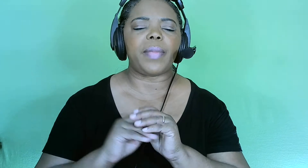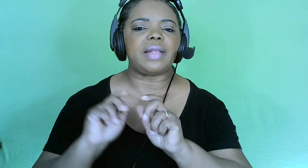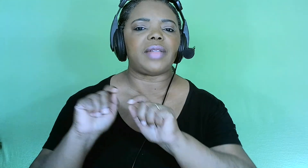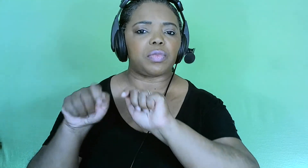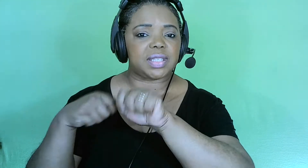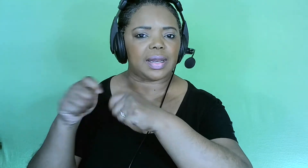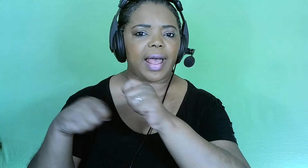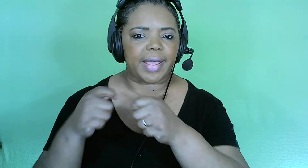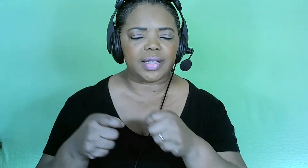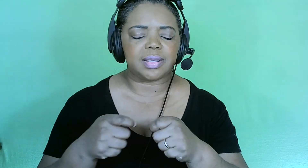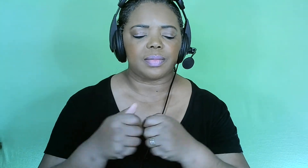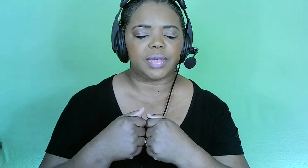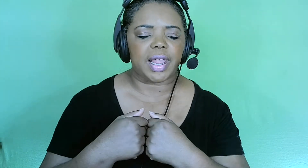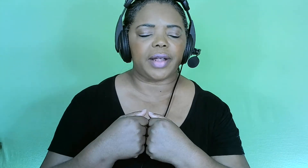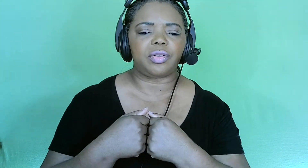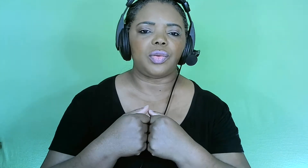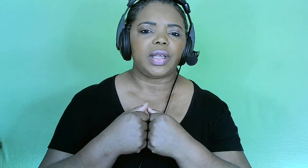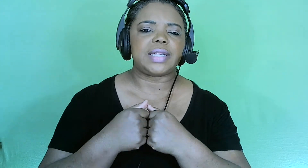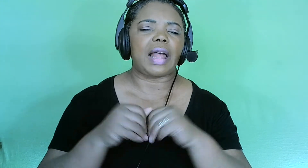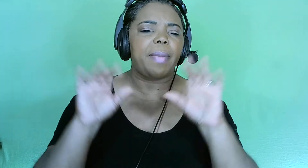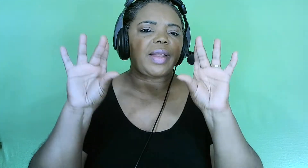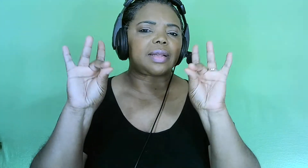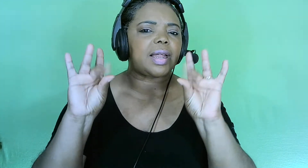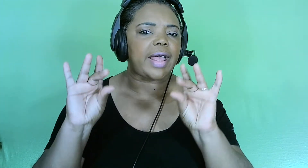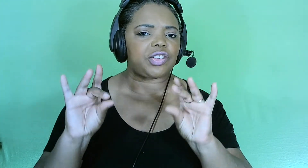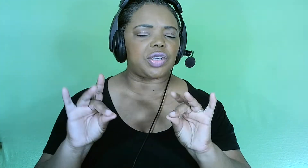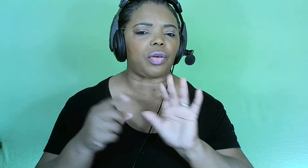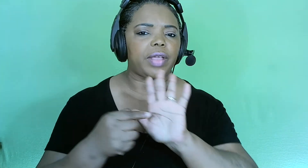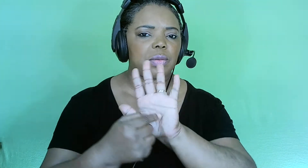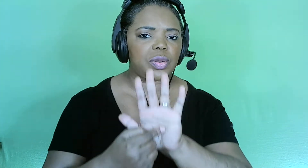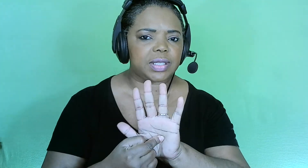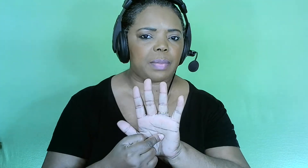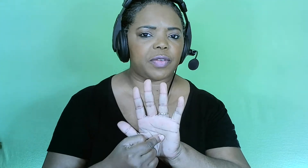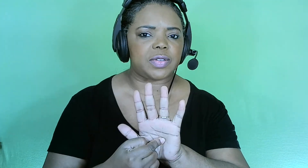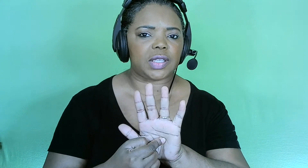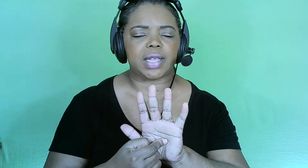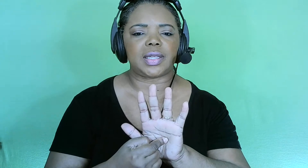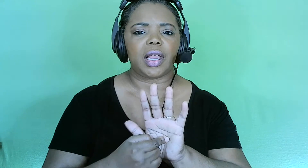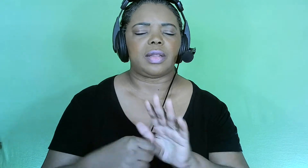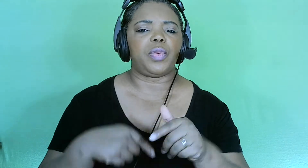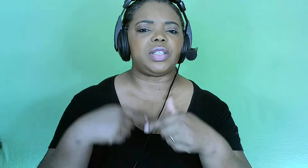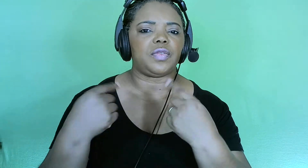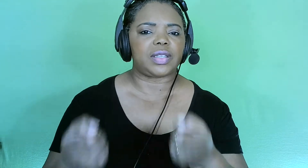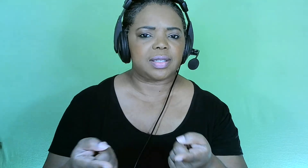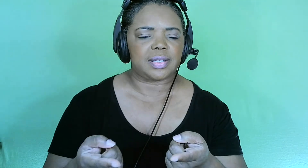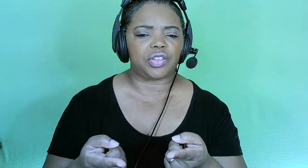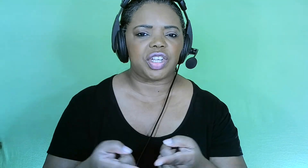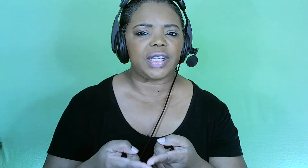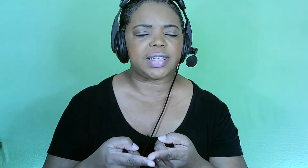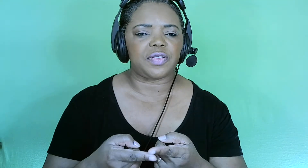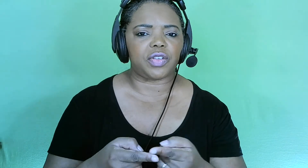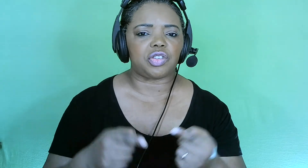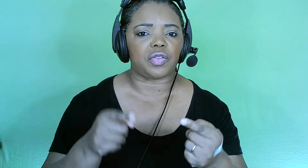também tem os sinais, certo? Que está bem detalhadinho, que eu quero mostrar para vocês. Depois que vocês assistirem esse vídeo, que